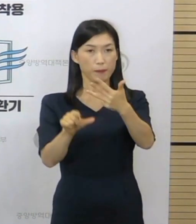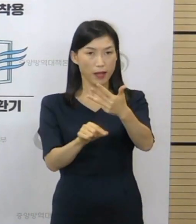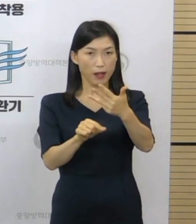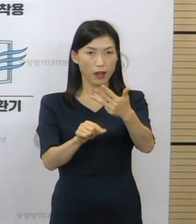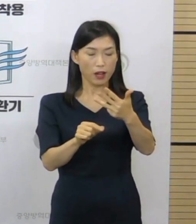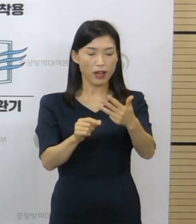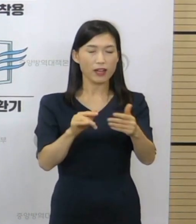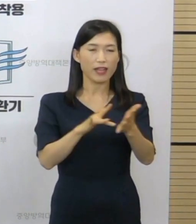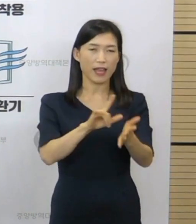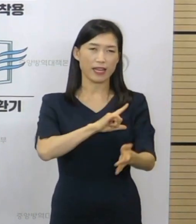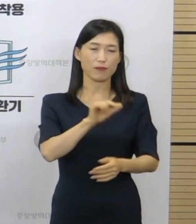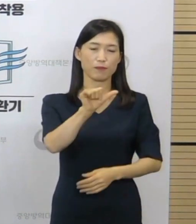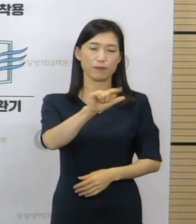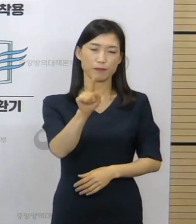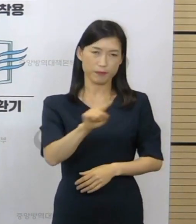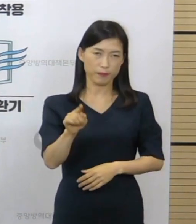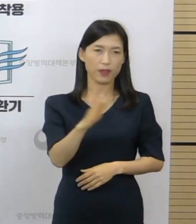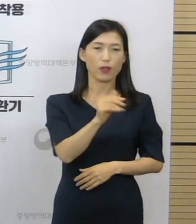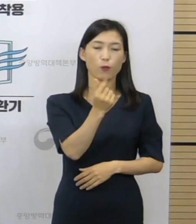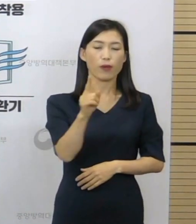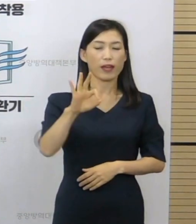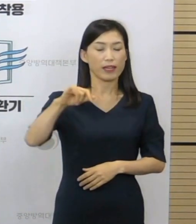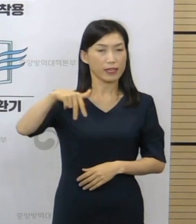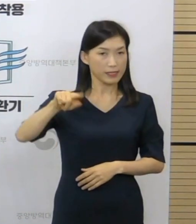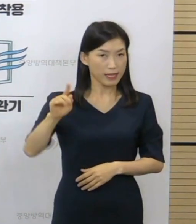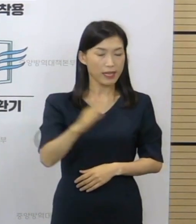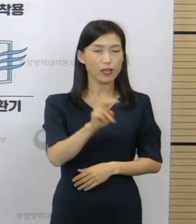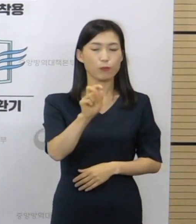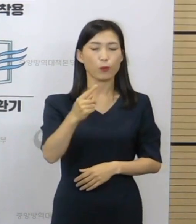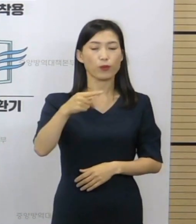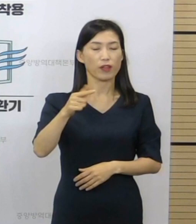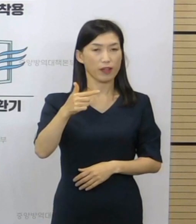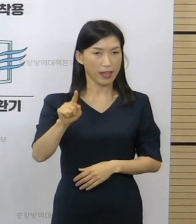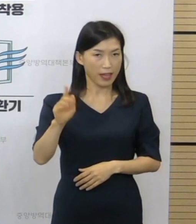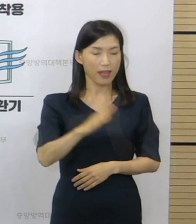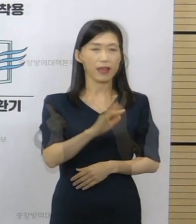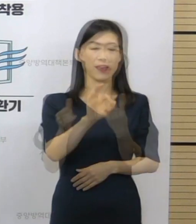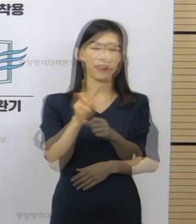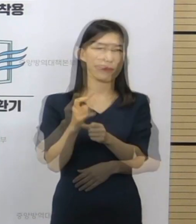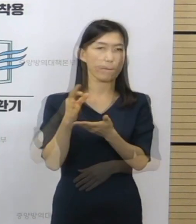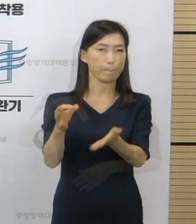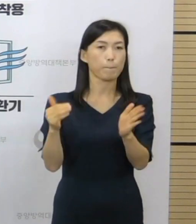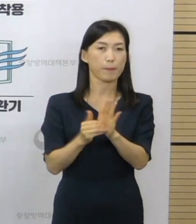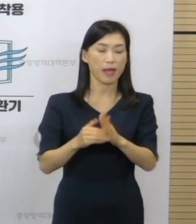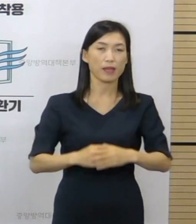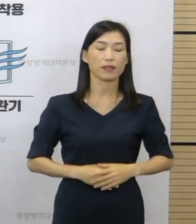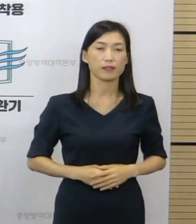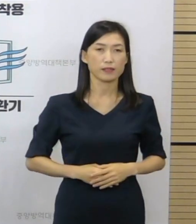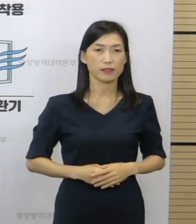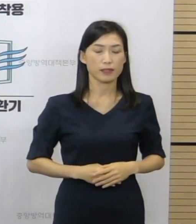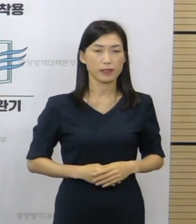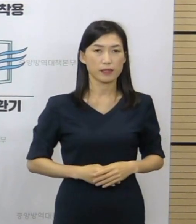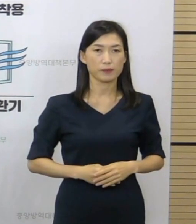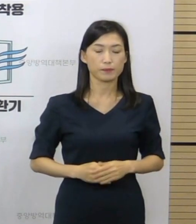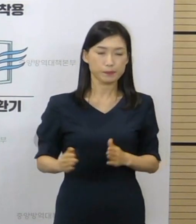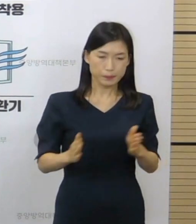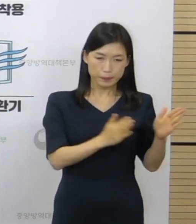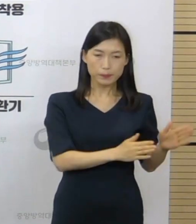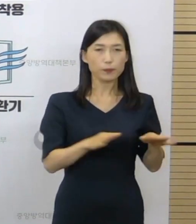아스트라제네카 파이 자 모던 아 얀센 백신입니다 오늘부터